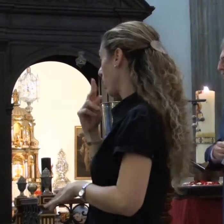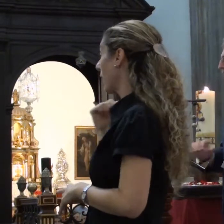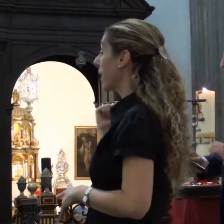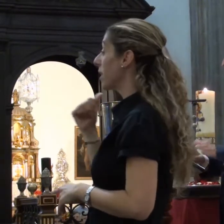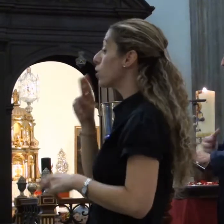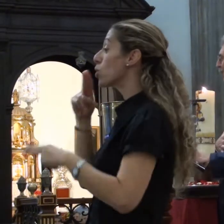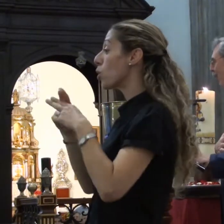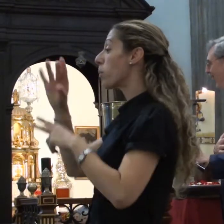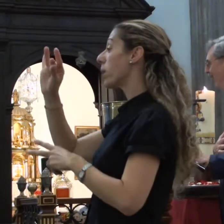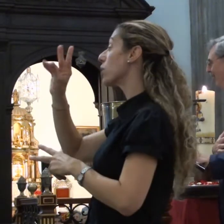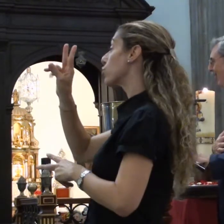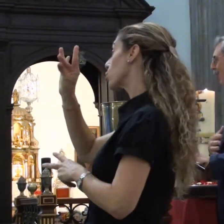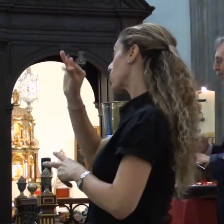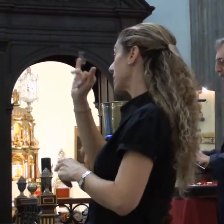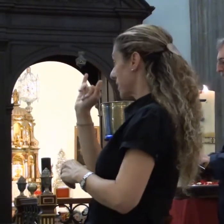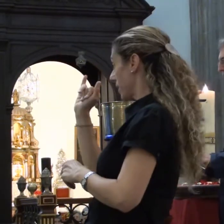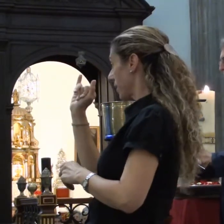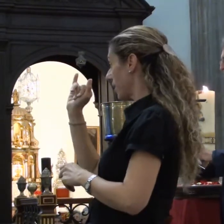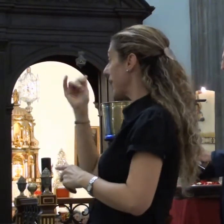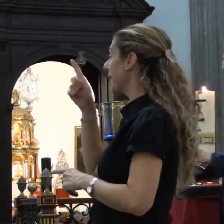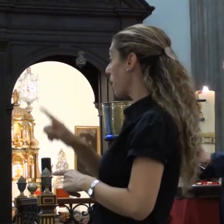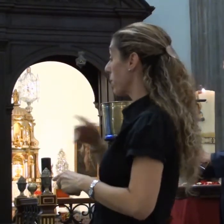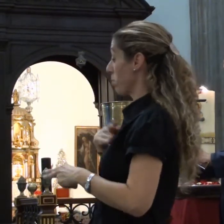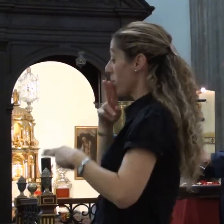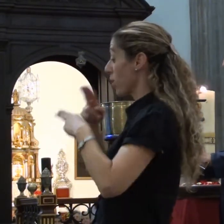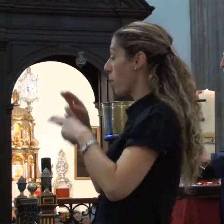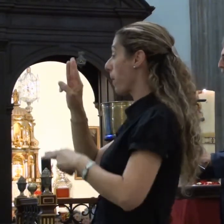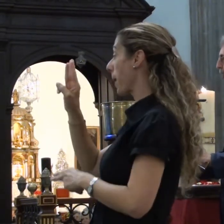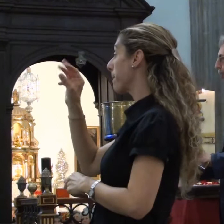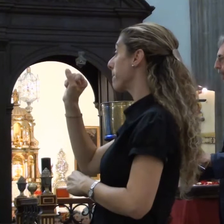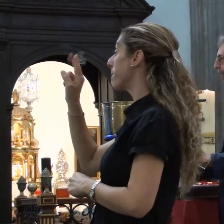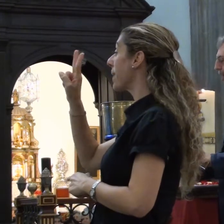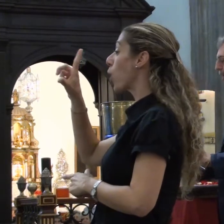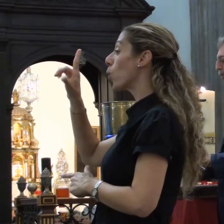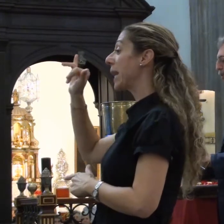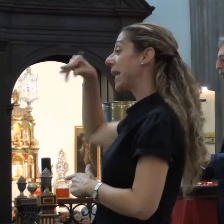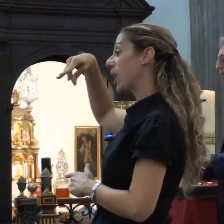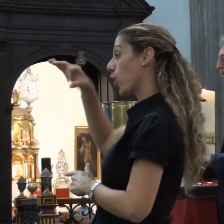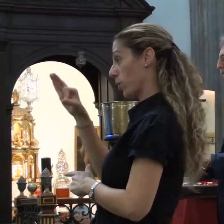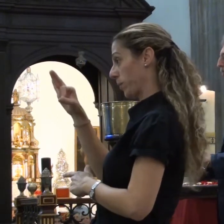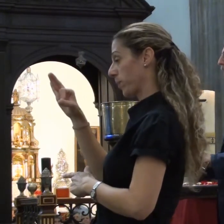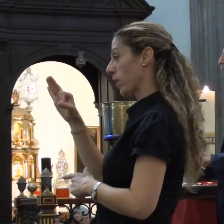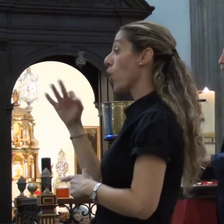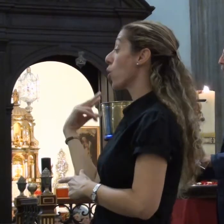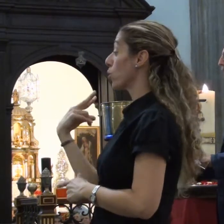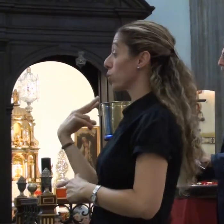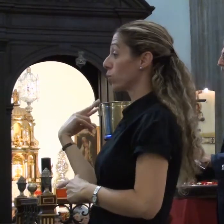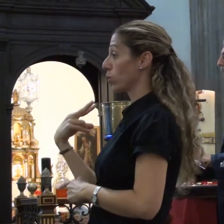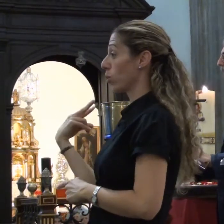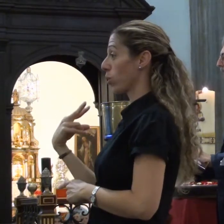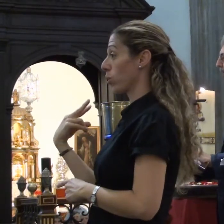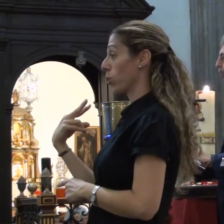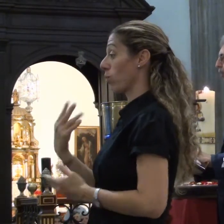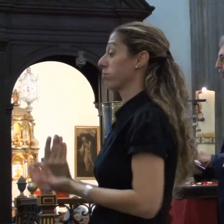de lavar y Paulino del Concilio de cristiandad servidores de ustedes somos los designados para